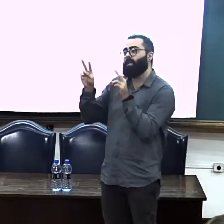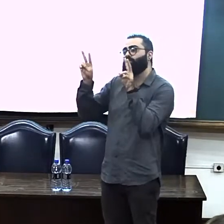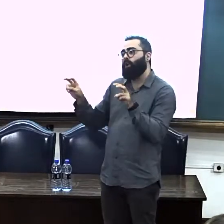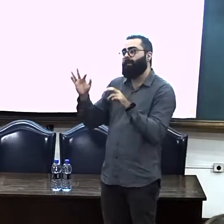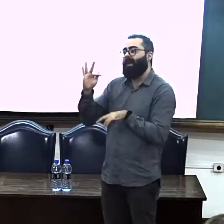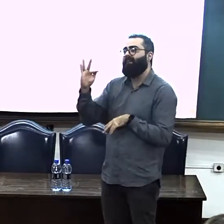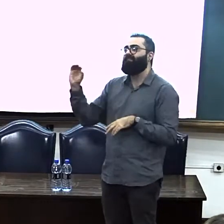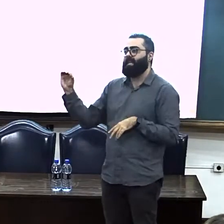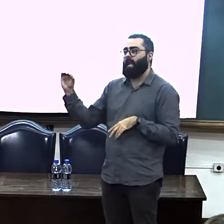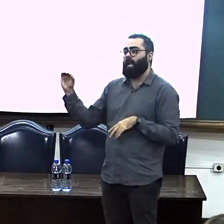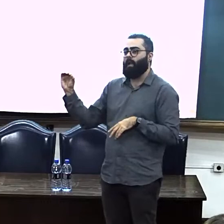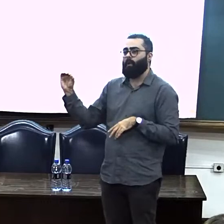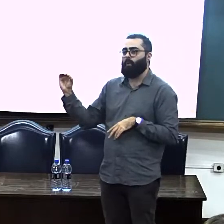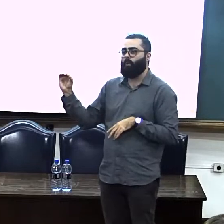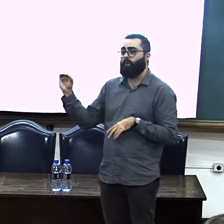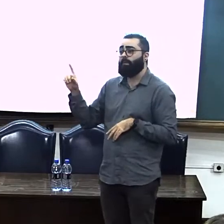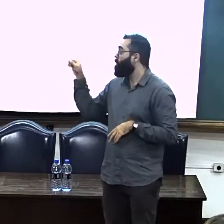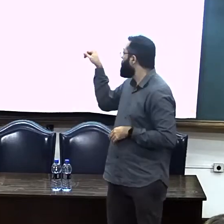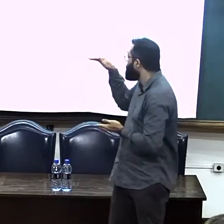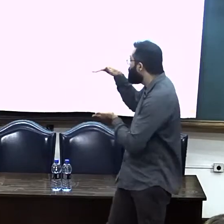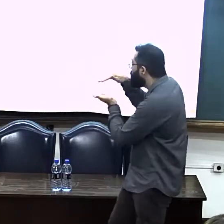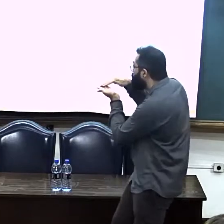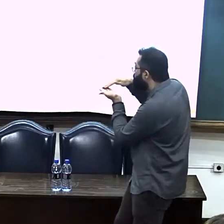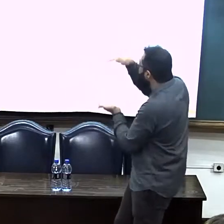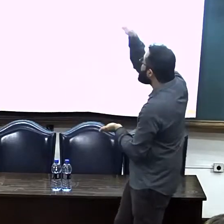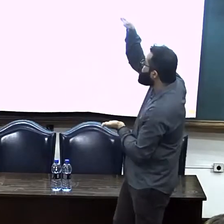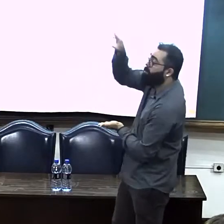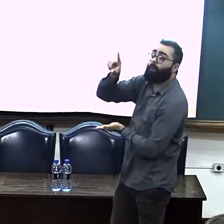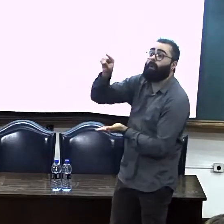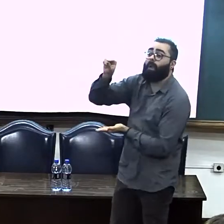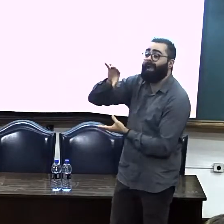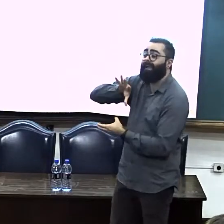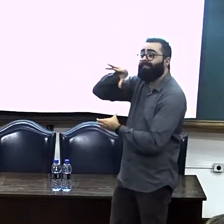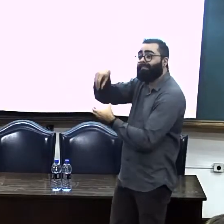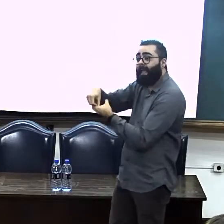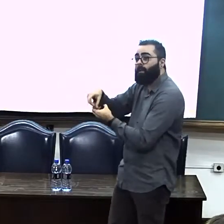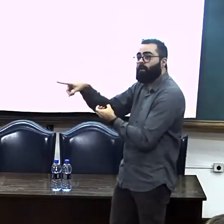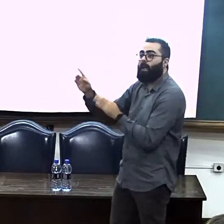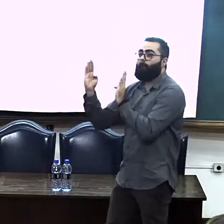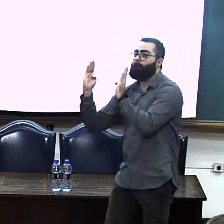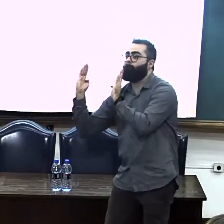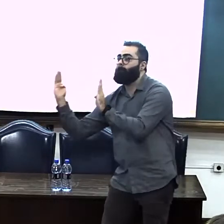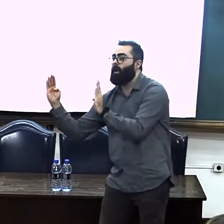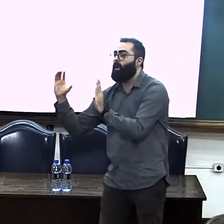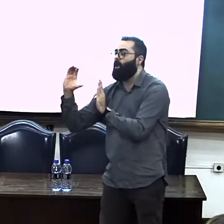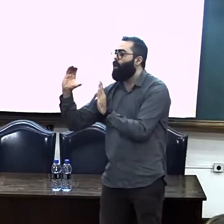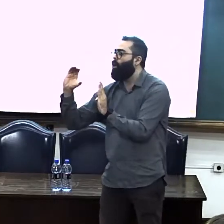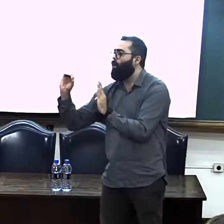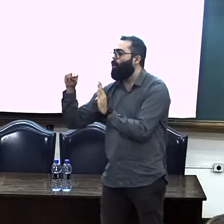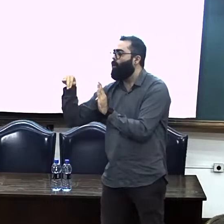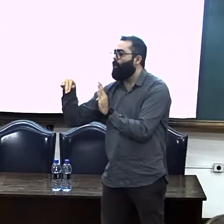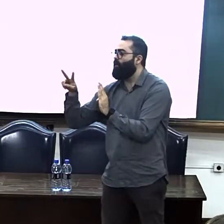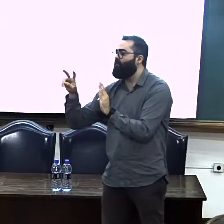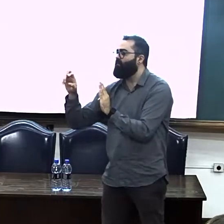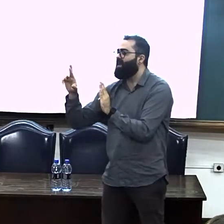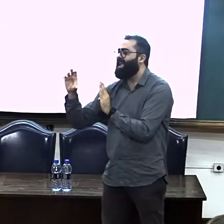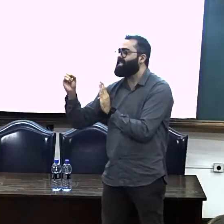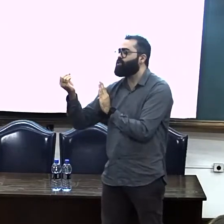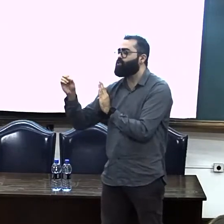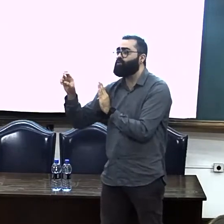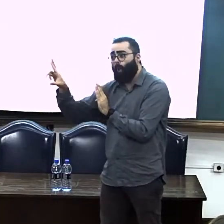is all part of the converter. Isso é tudo parte desse primeiro componente, né, o